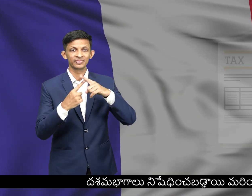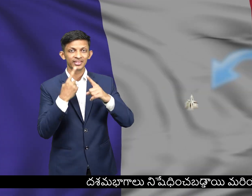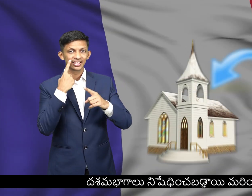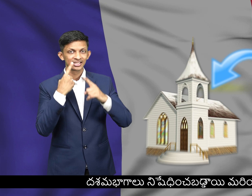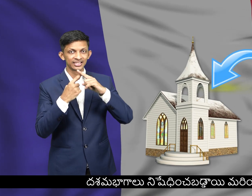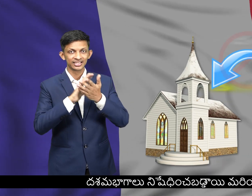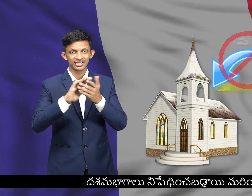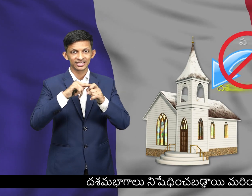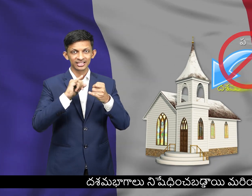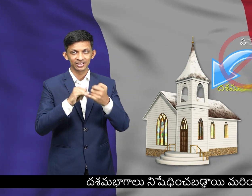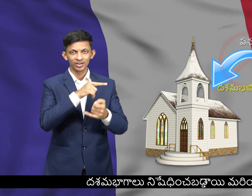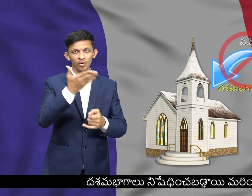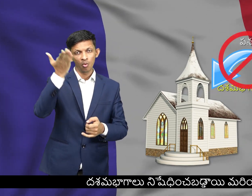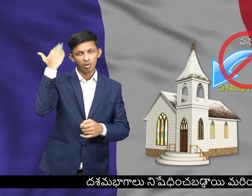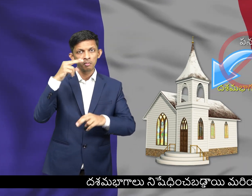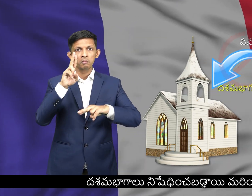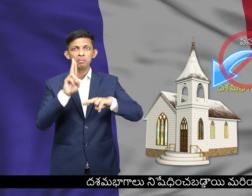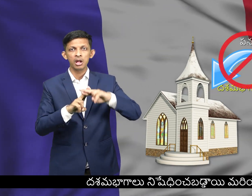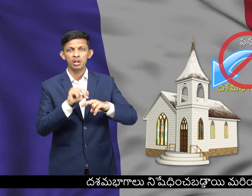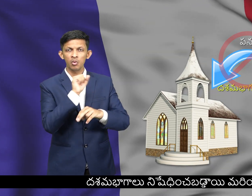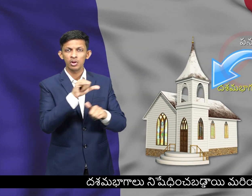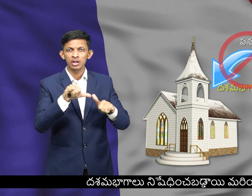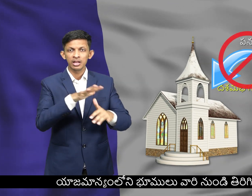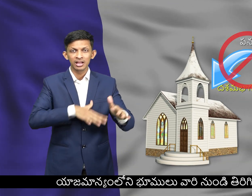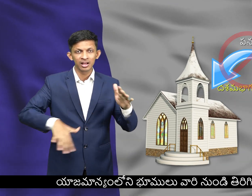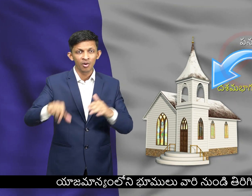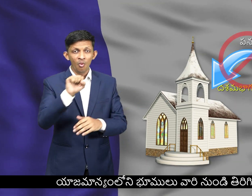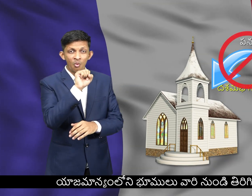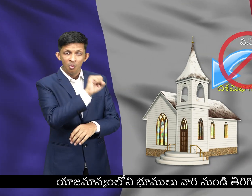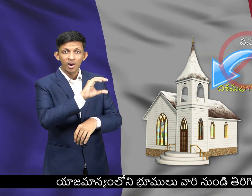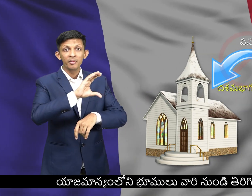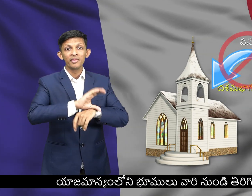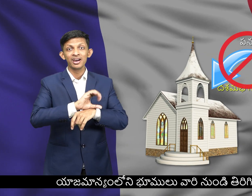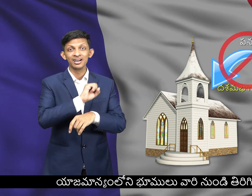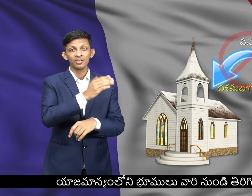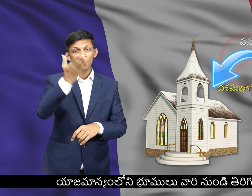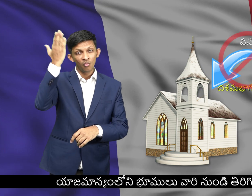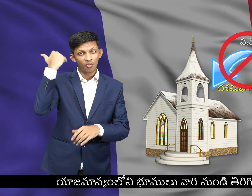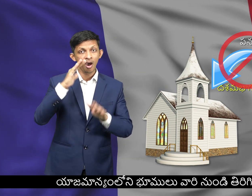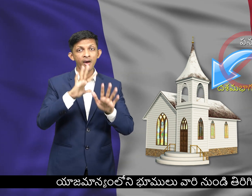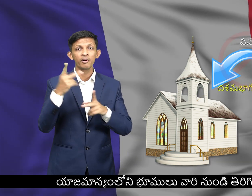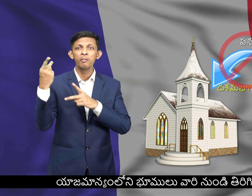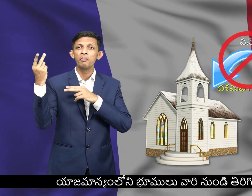దశమ భాగాలు నిషేధించబడ్డాయి మరియు చర్చి యాజమాన్యంలోని భూములు వారి నుండి తిరిగి తీసుకోబడ్డాయి.